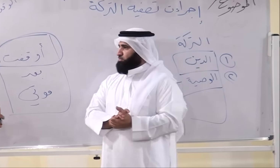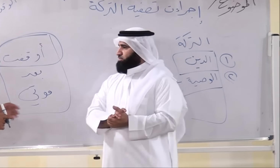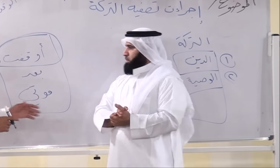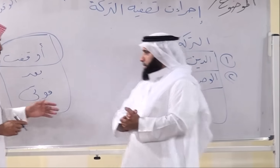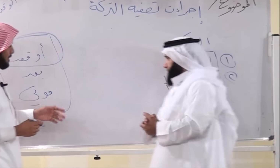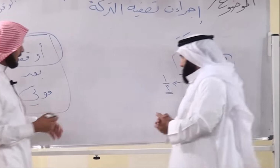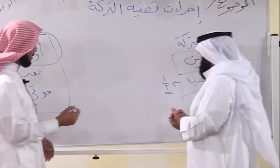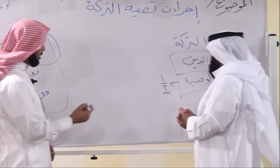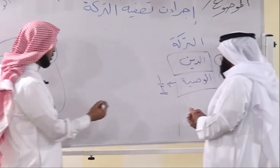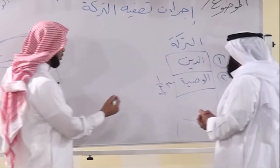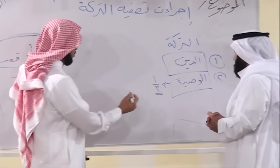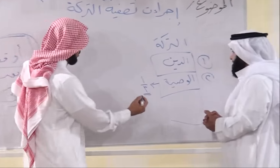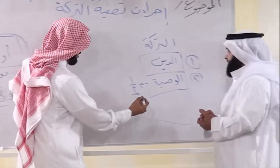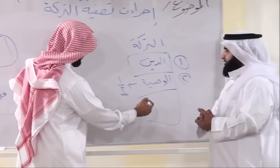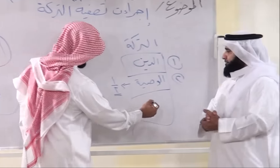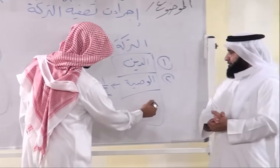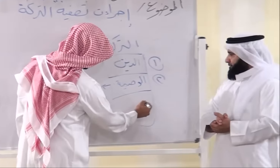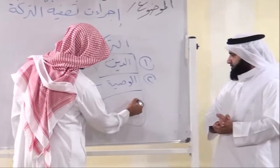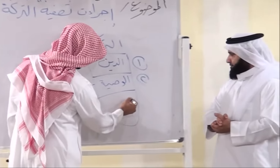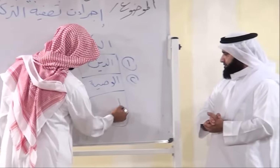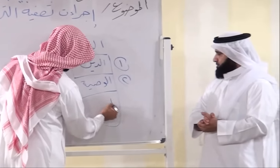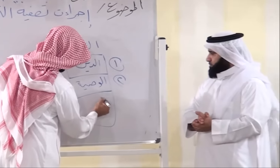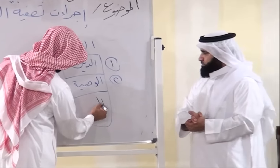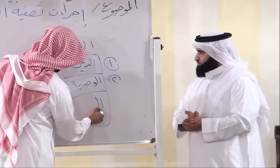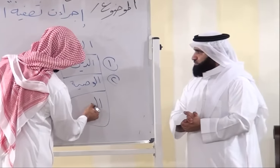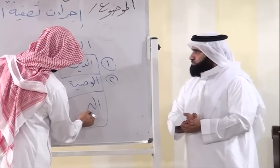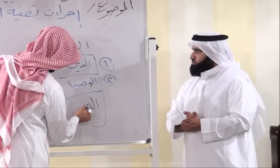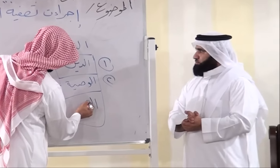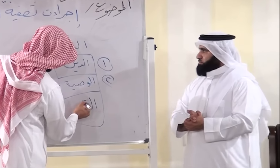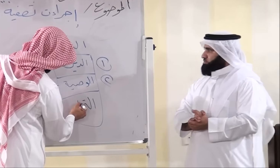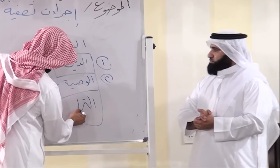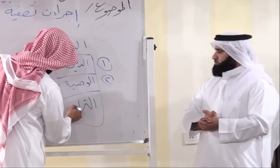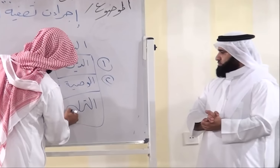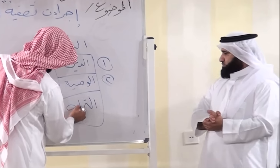نرجع للجزء الثالث اللي هو التركة